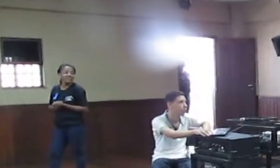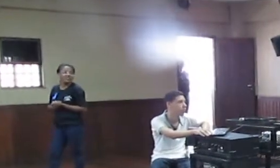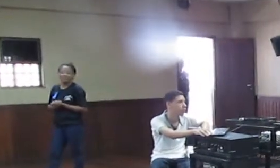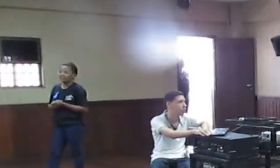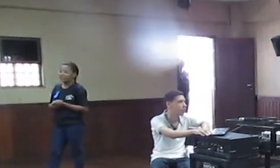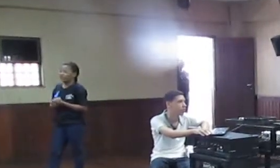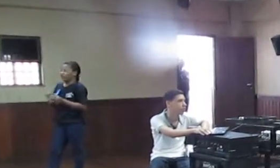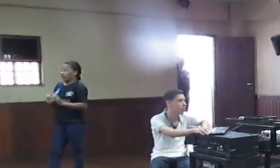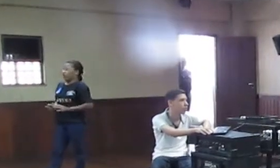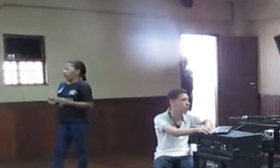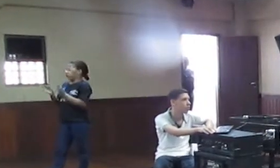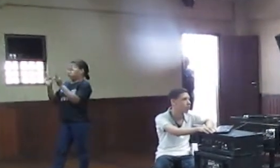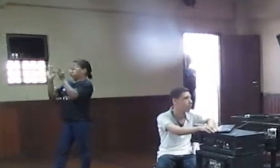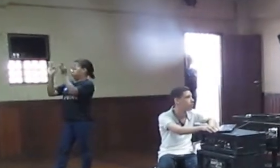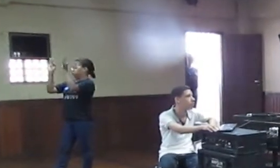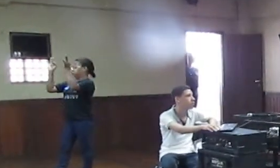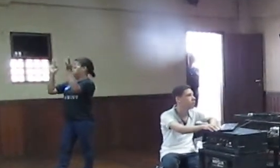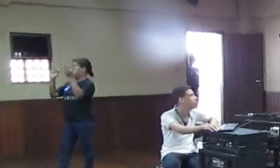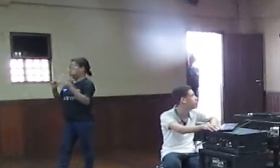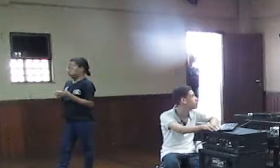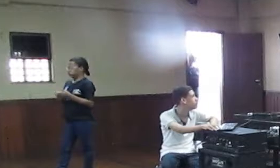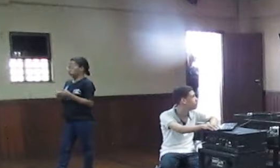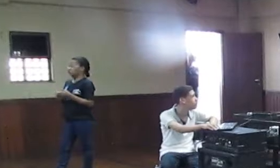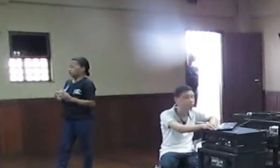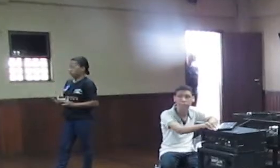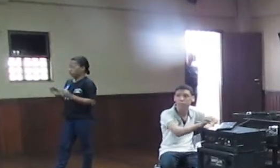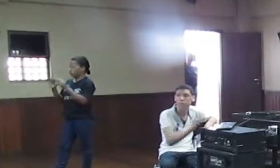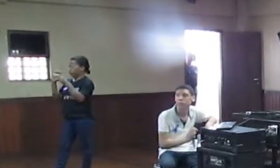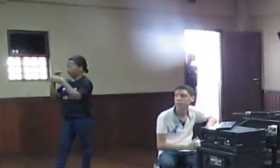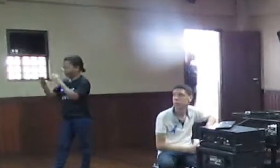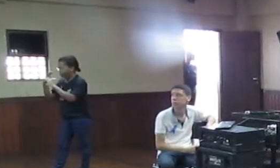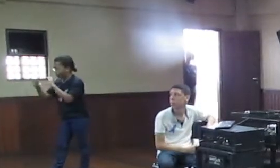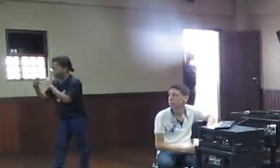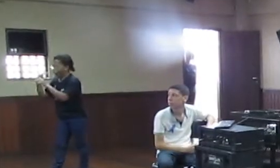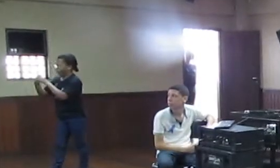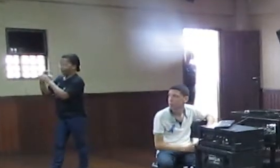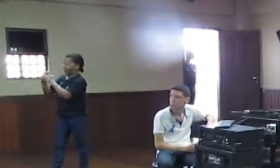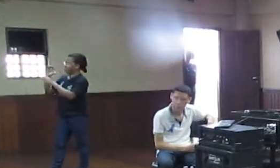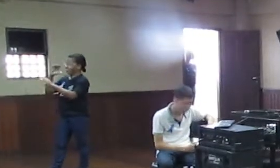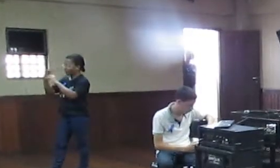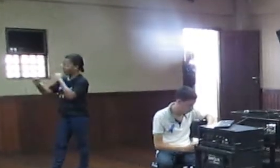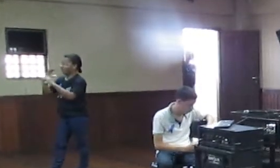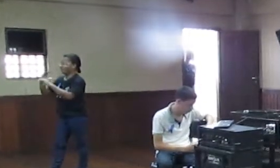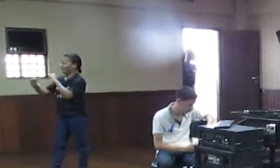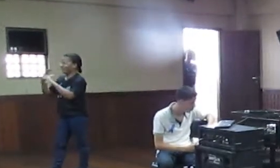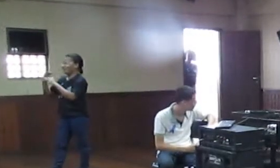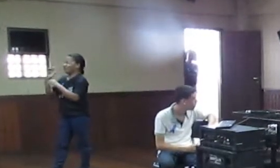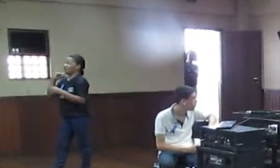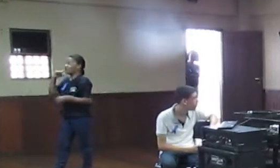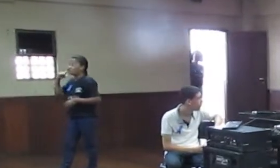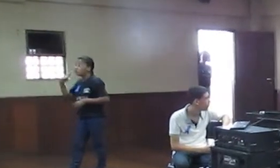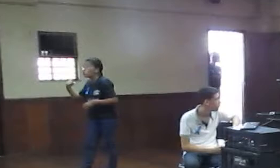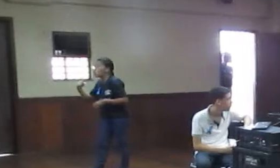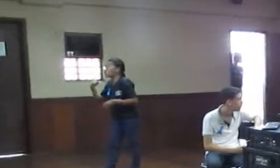de tecnologia, é possível acabar com essa barreira linguística e fazer com que as pessoas da comunidade